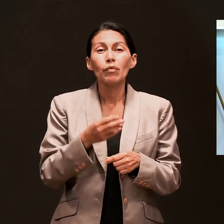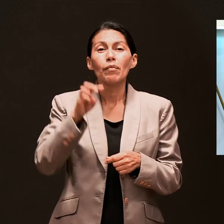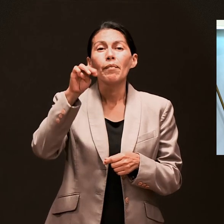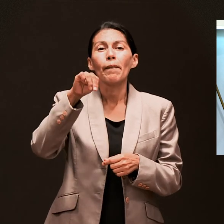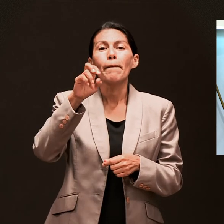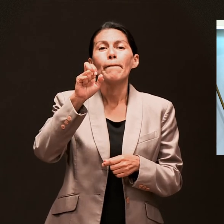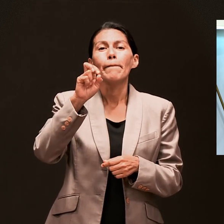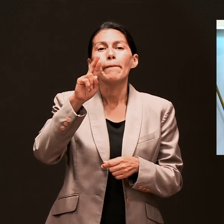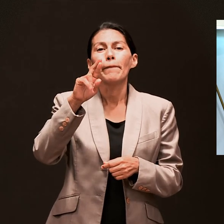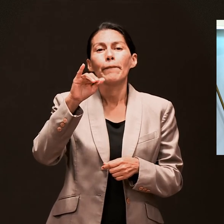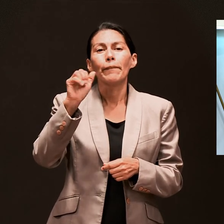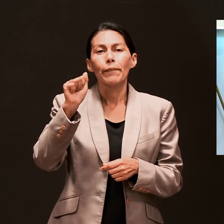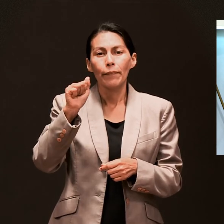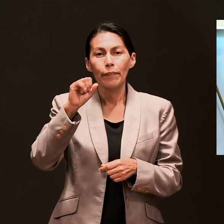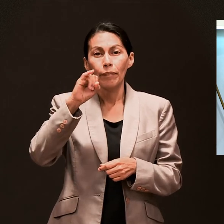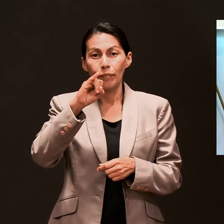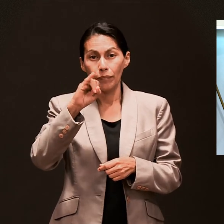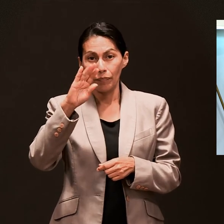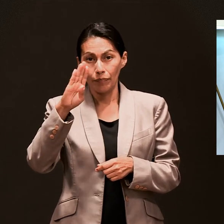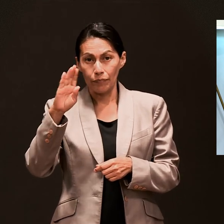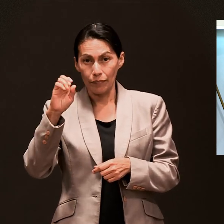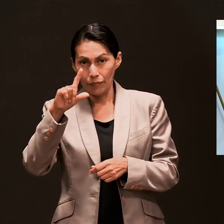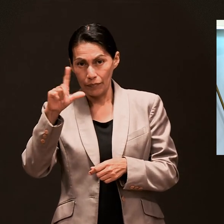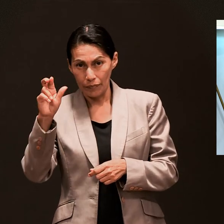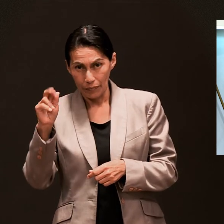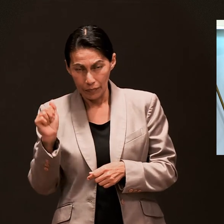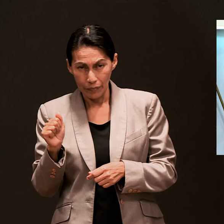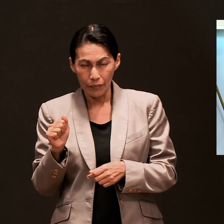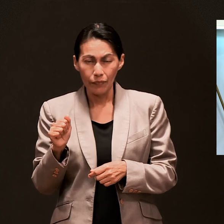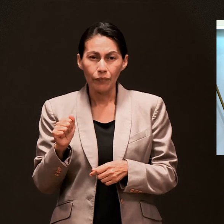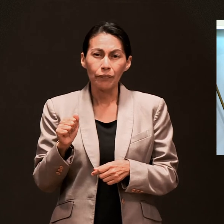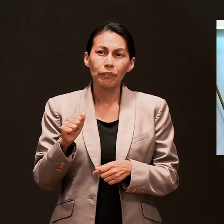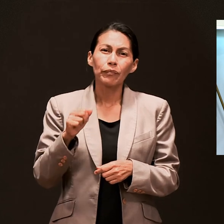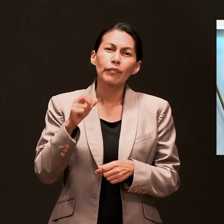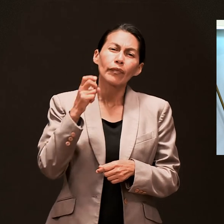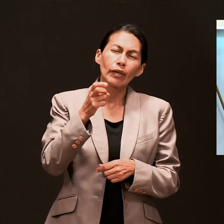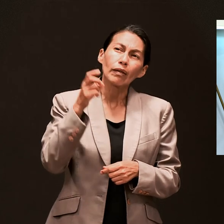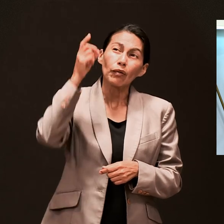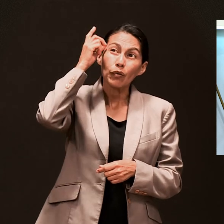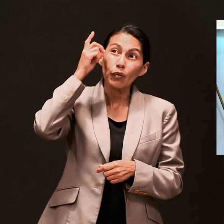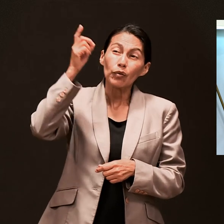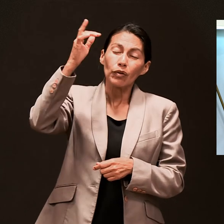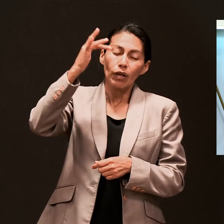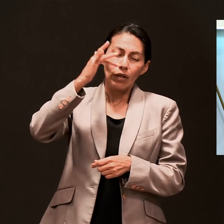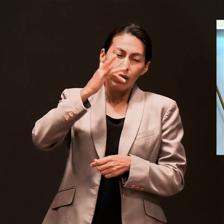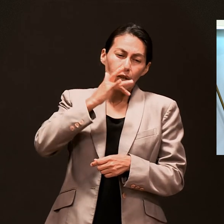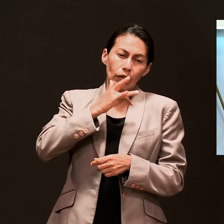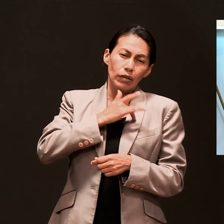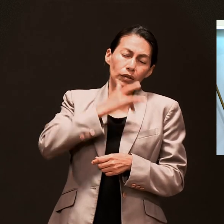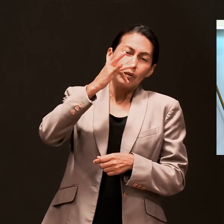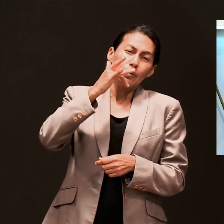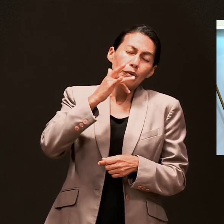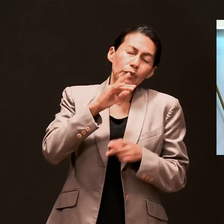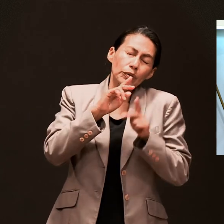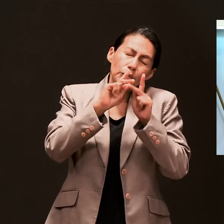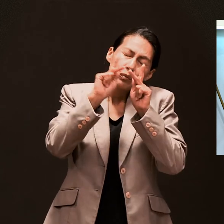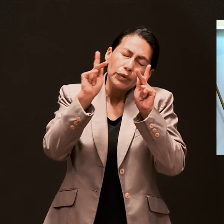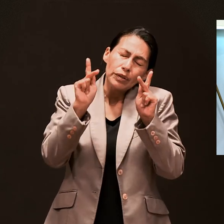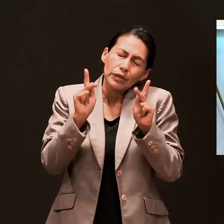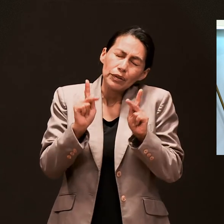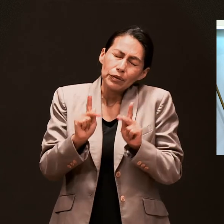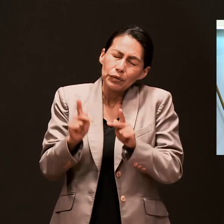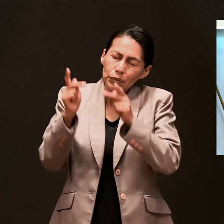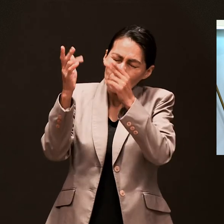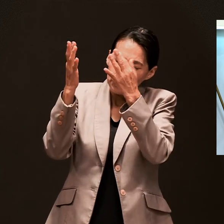Ibarra para que Dios toque su corazón y tenga Paz